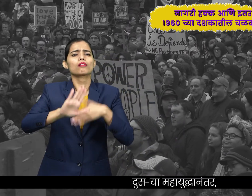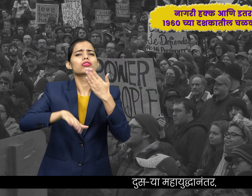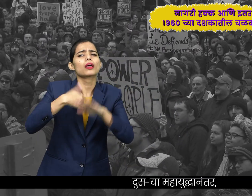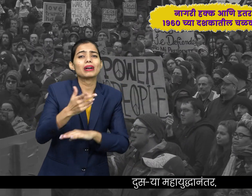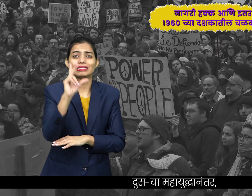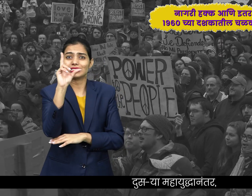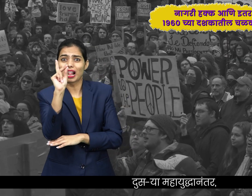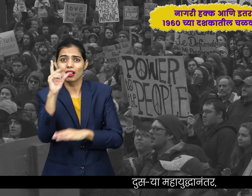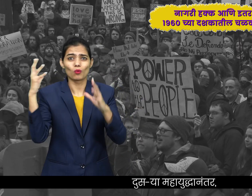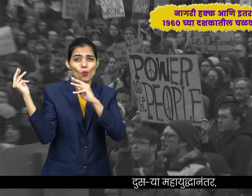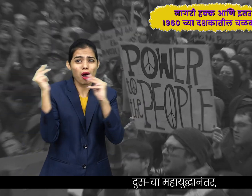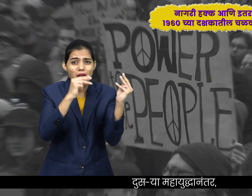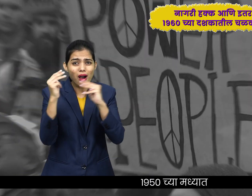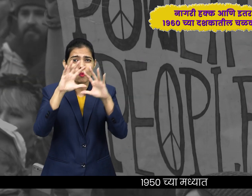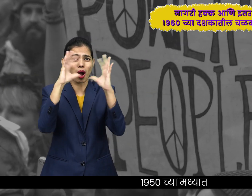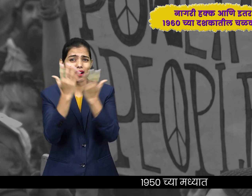दुसऱ्या महायुद्धानंतर